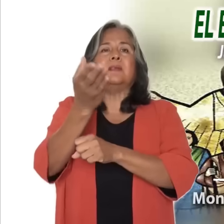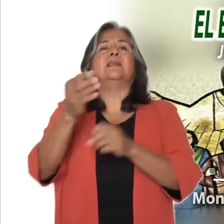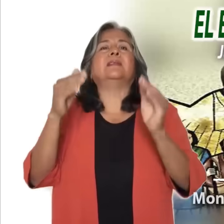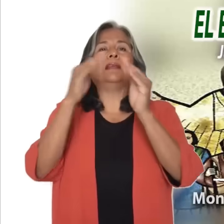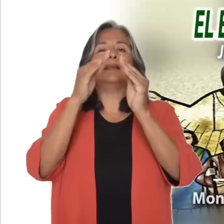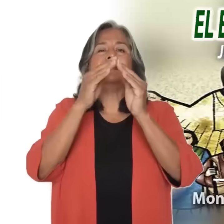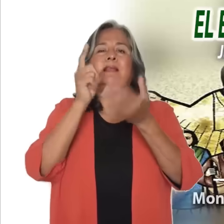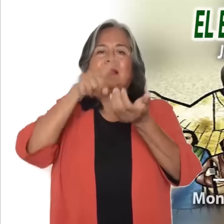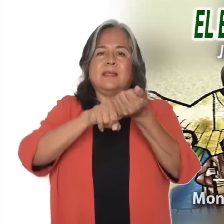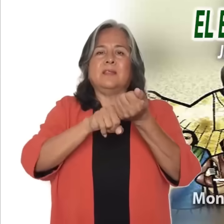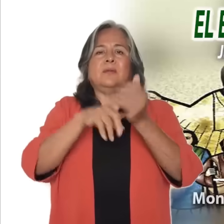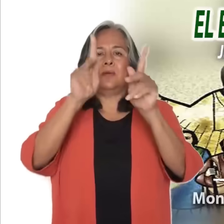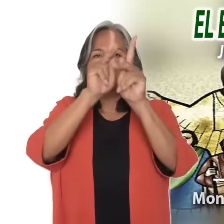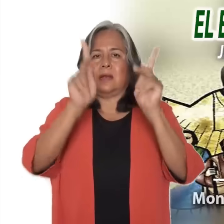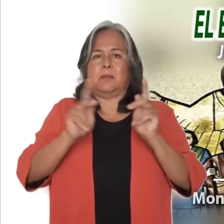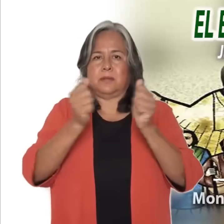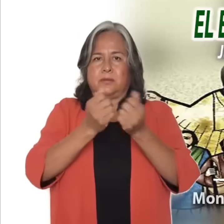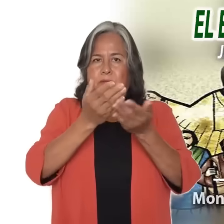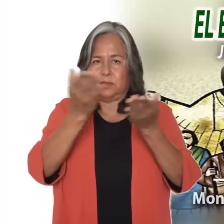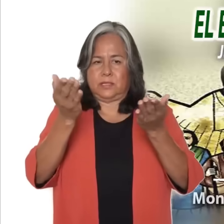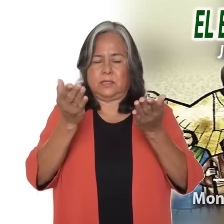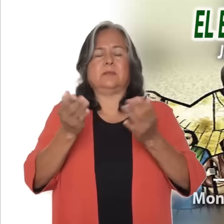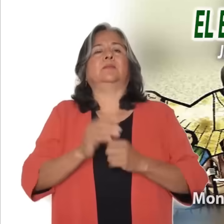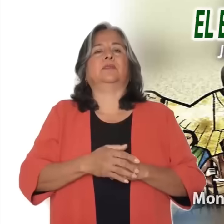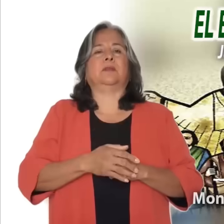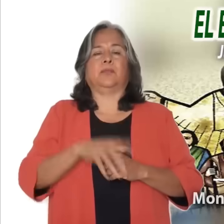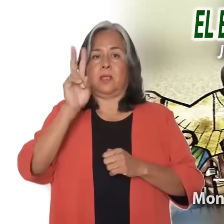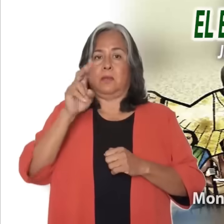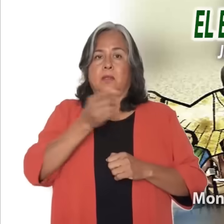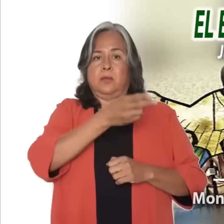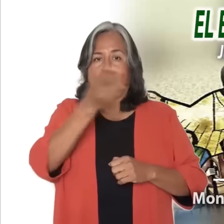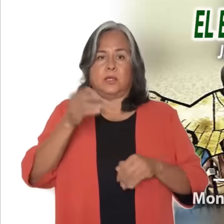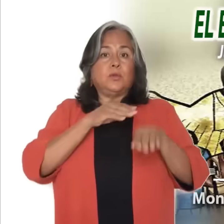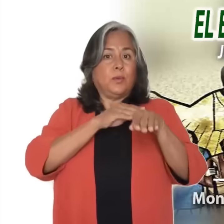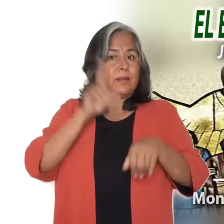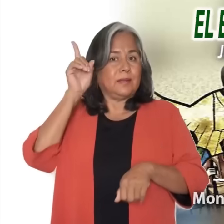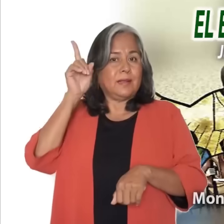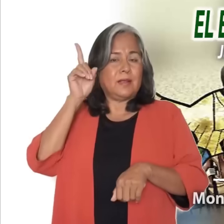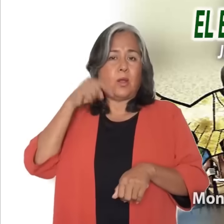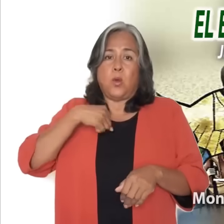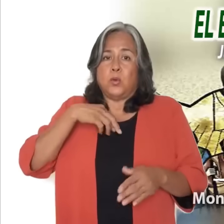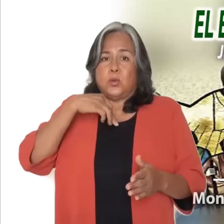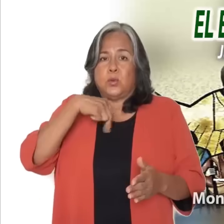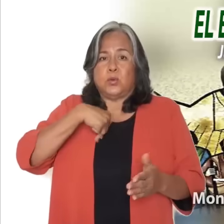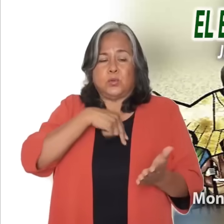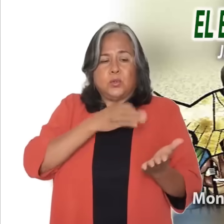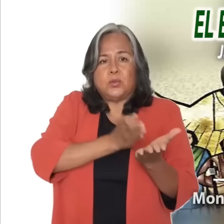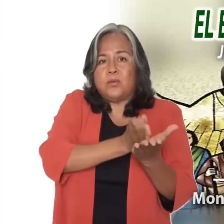que sembremos la palabra del reino. ¿Estaremos cumpliendo con esta misión o nos hemos desviado?